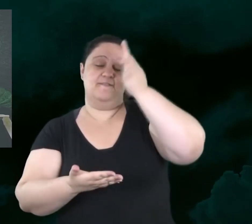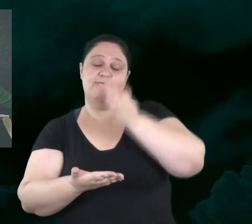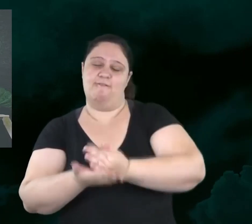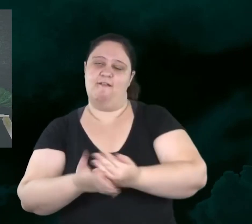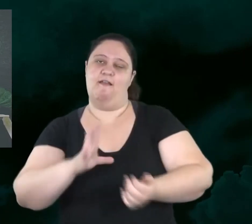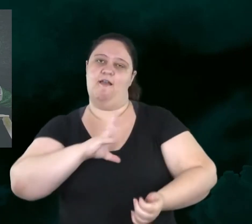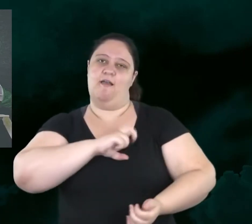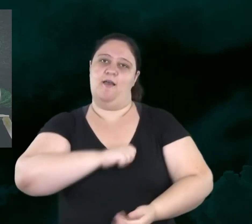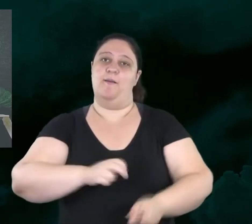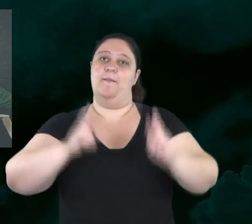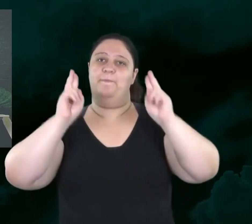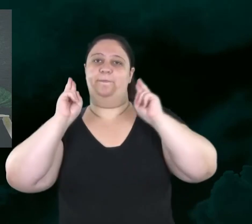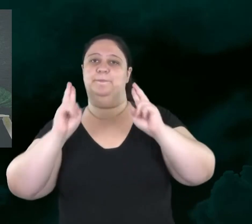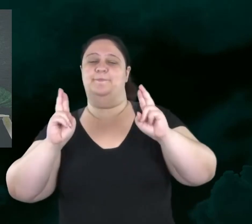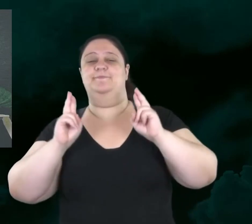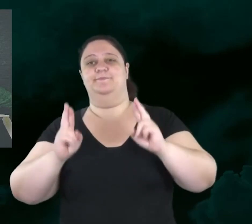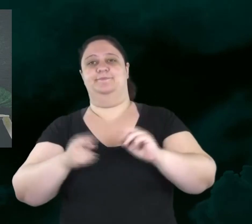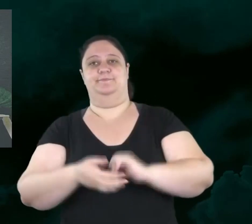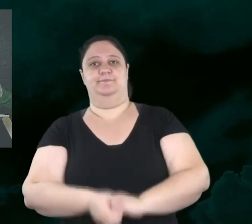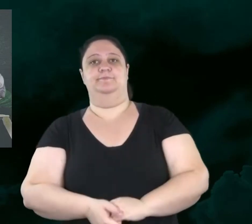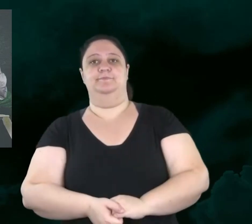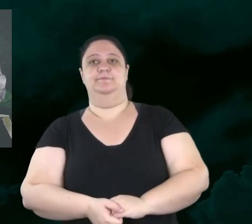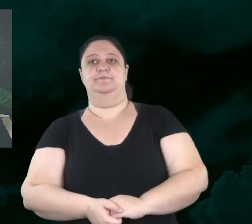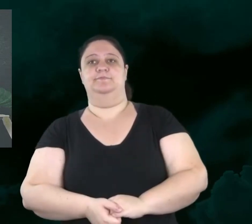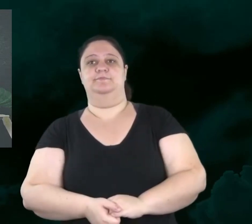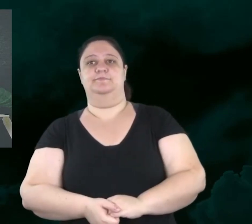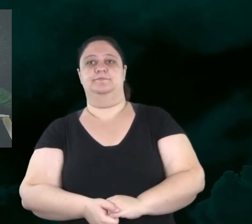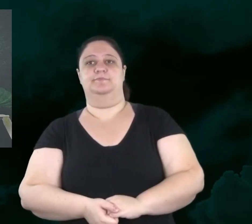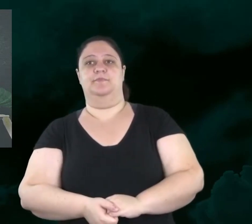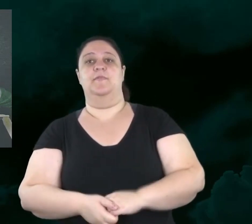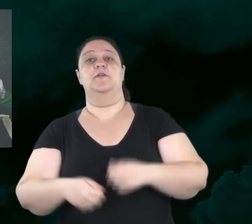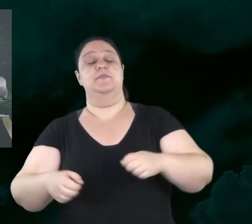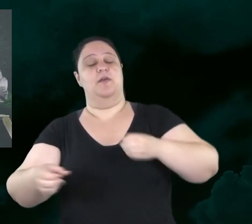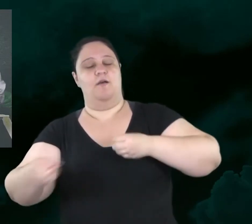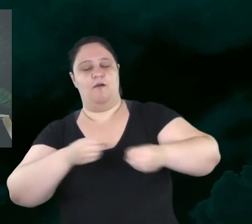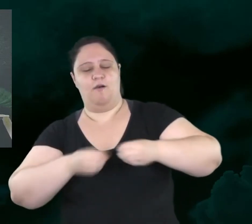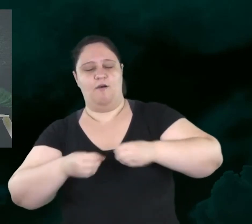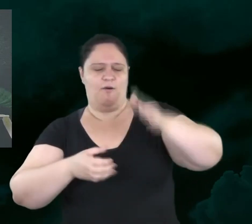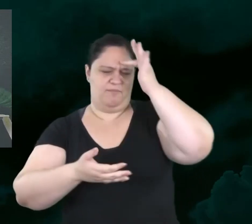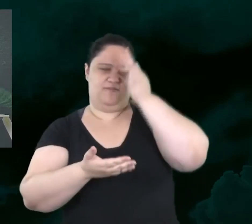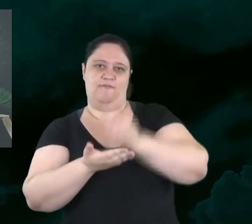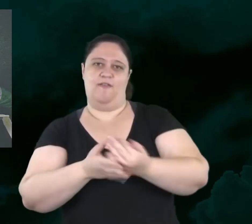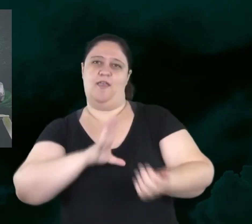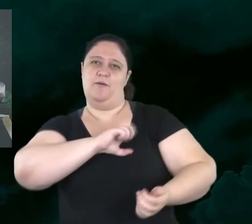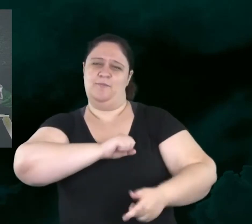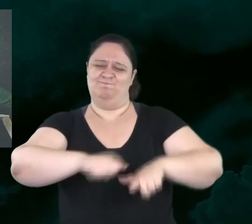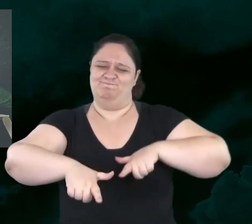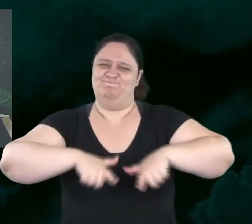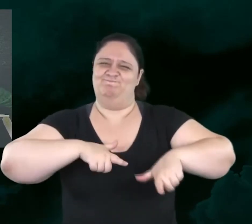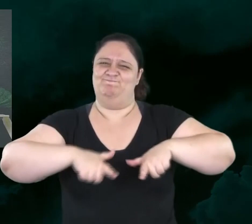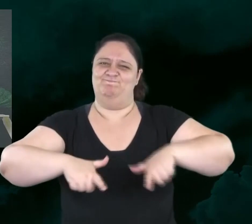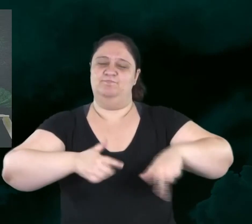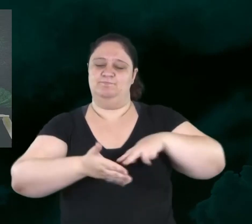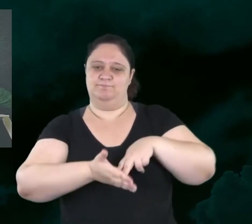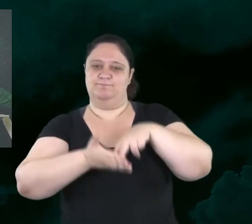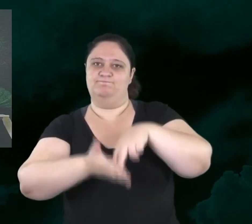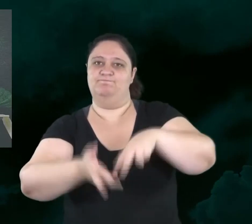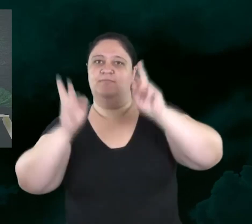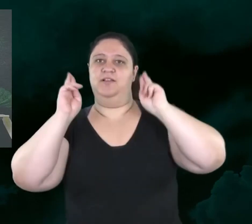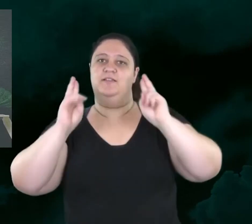amor e esperança. Da obra de fé, labor de amor e perseverança da